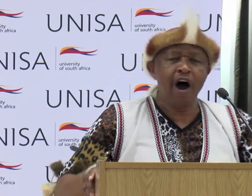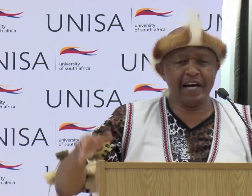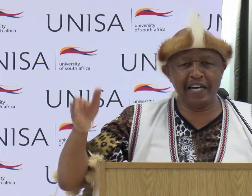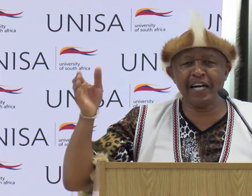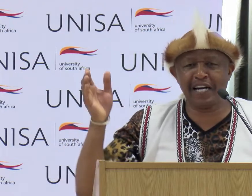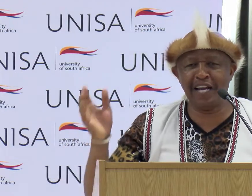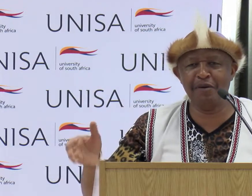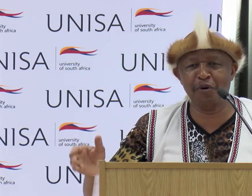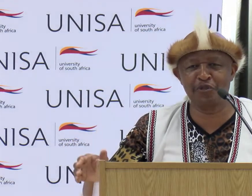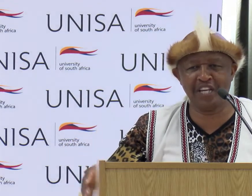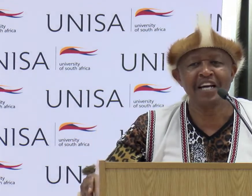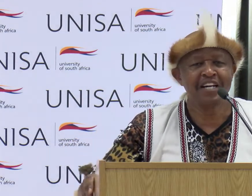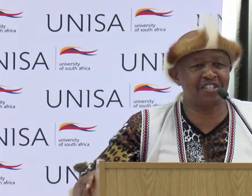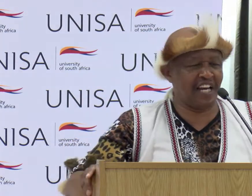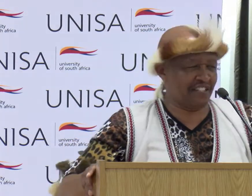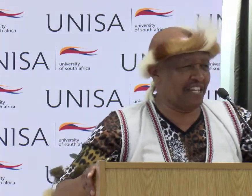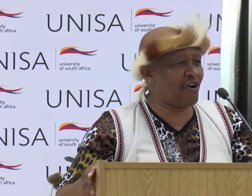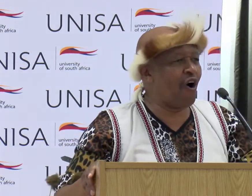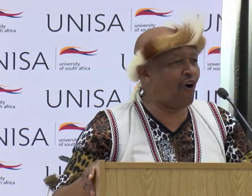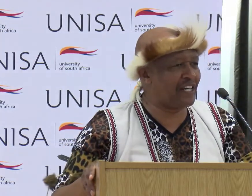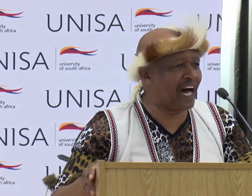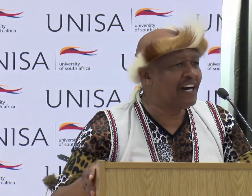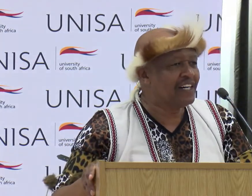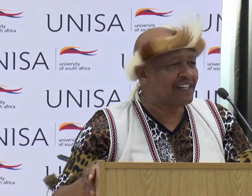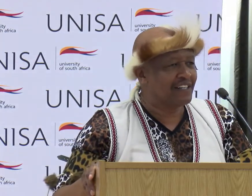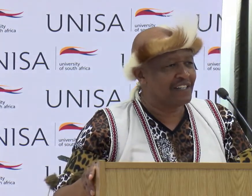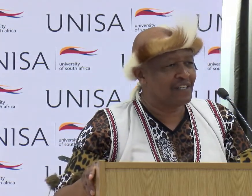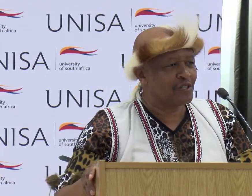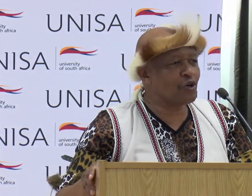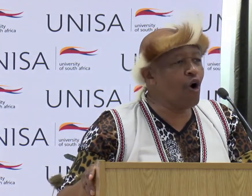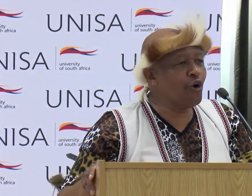inkomo angeke ikhala imbuzi thina sikhona